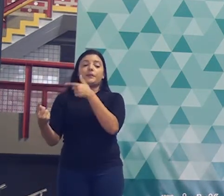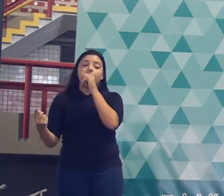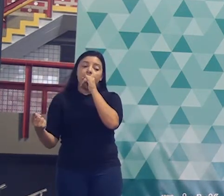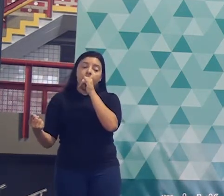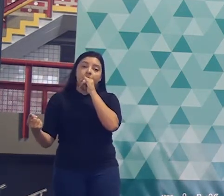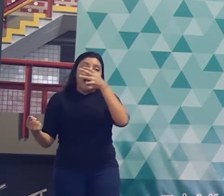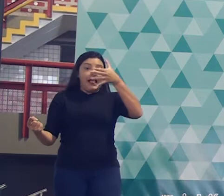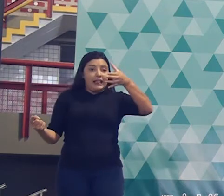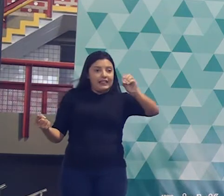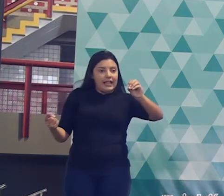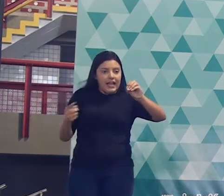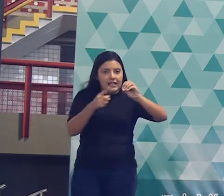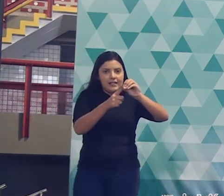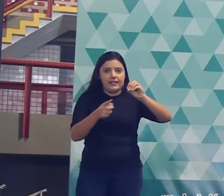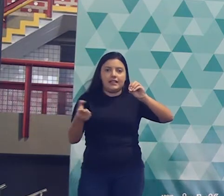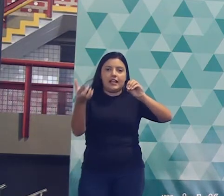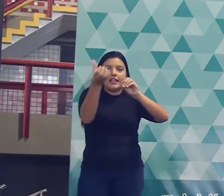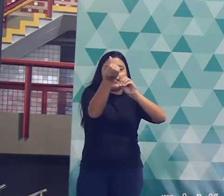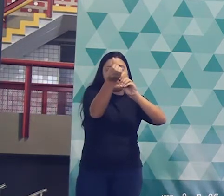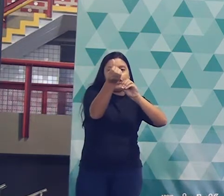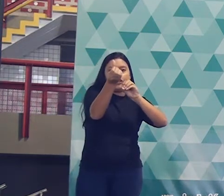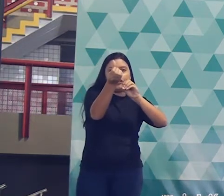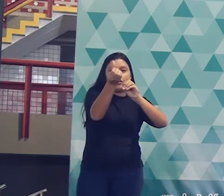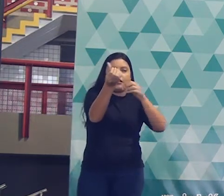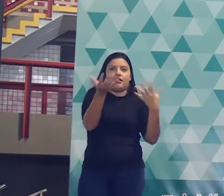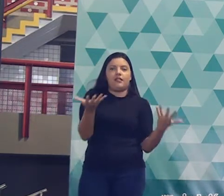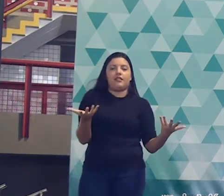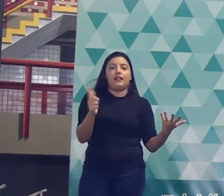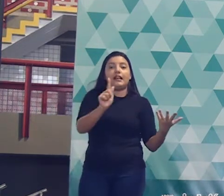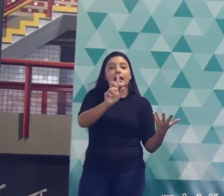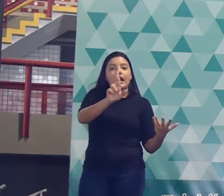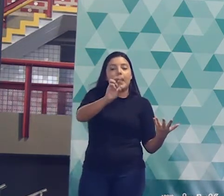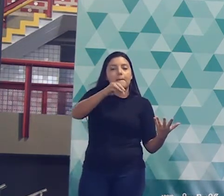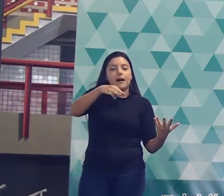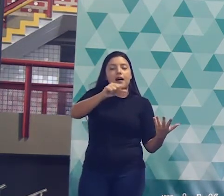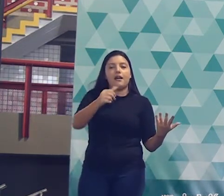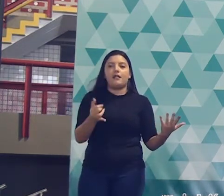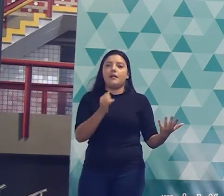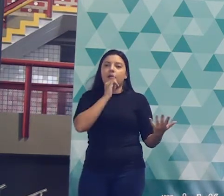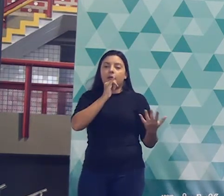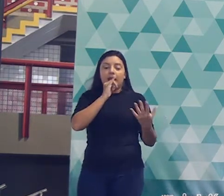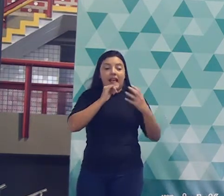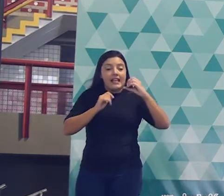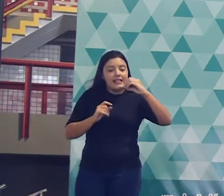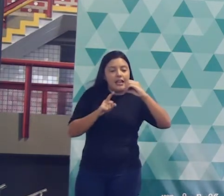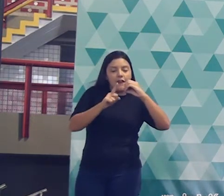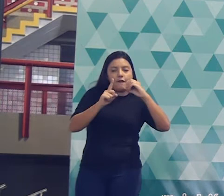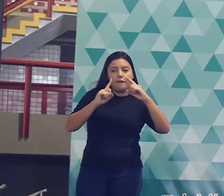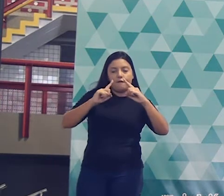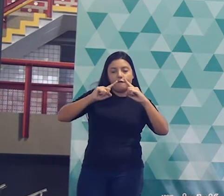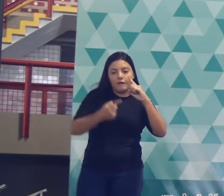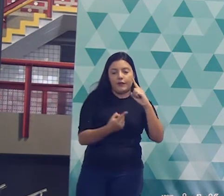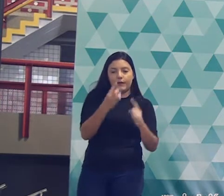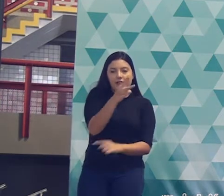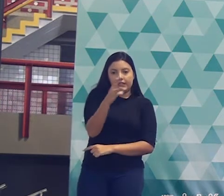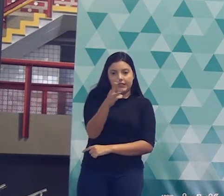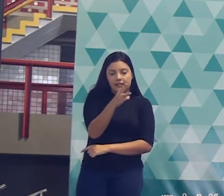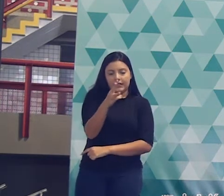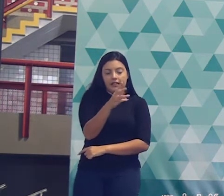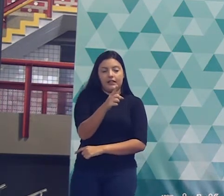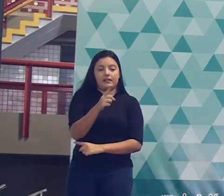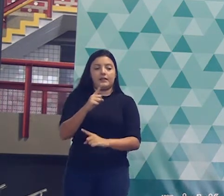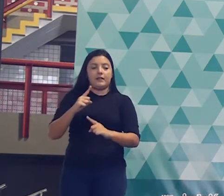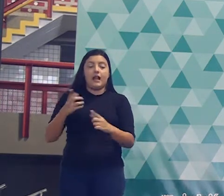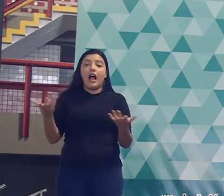10 elevado a 6ª gramas. Se eu obtive 0,33 vezes 10 a 8ª gramas, vamos tirar essas